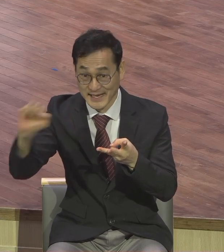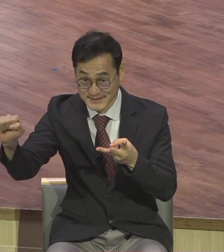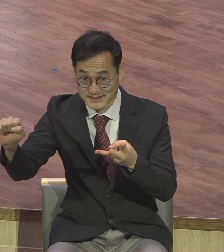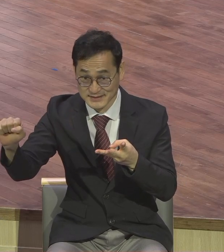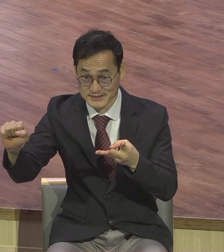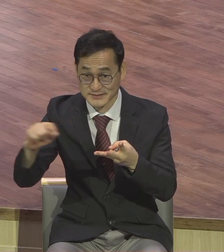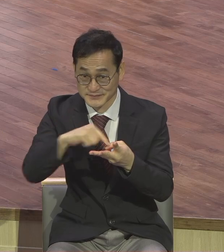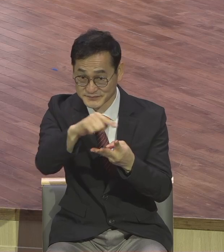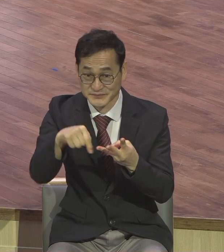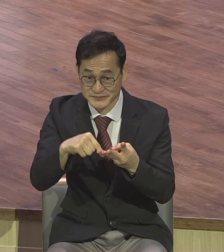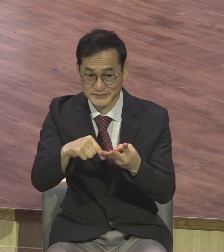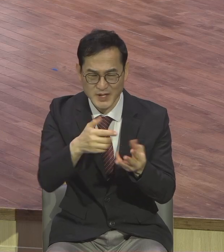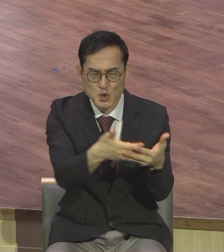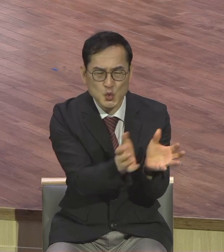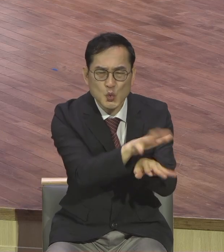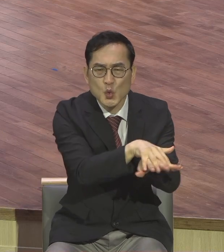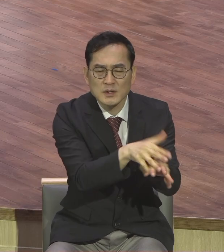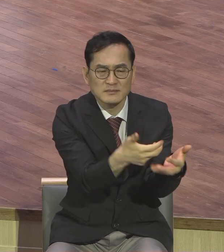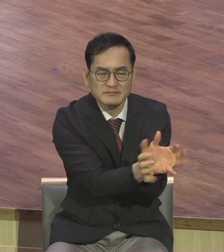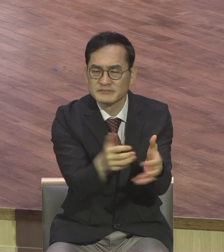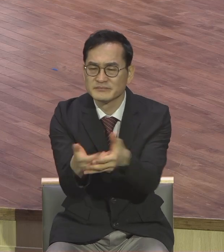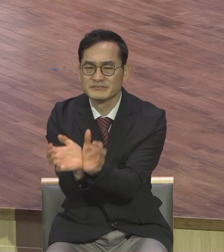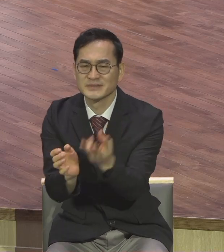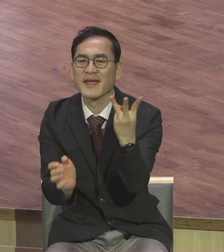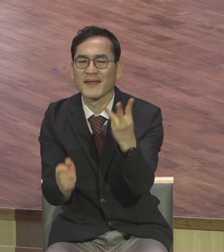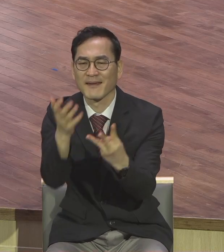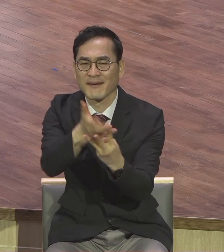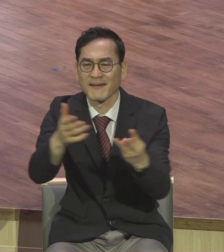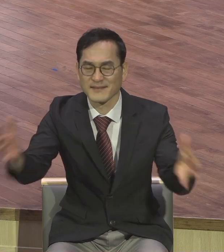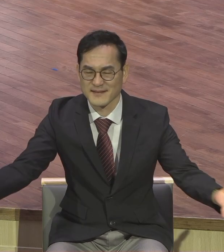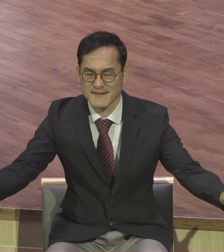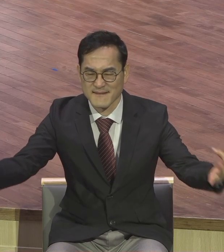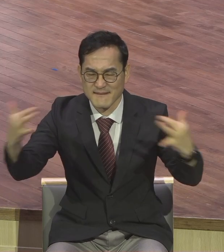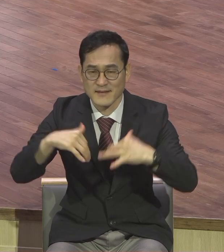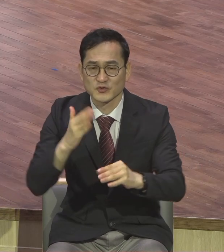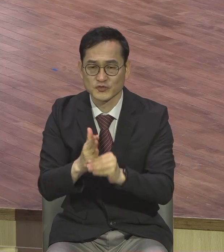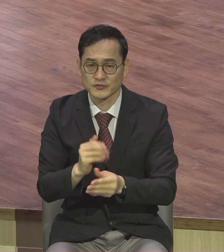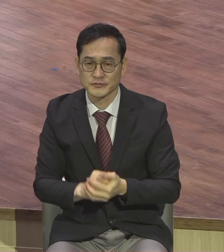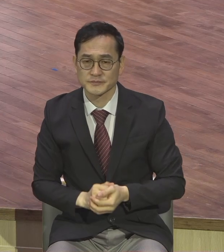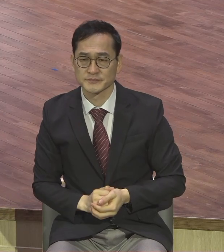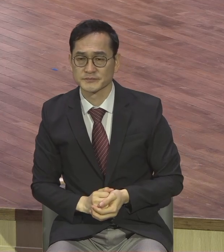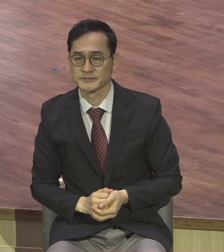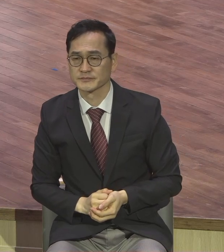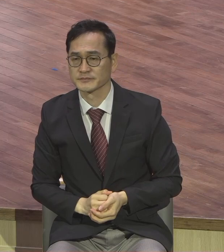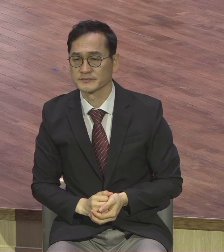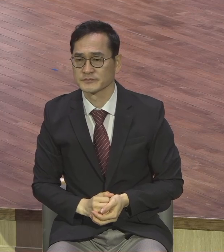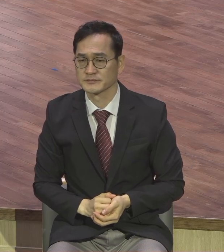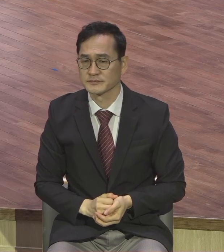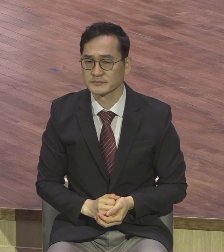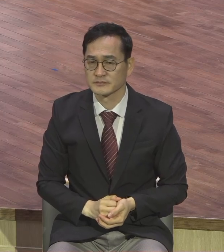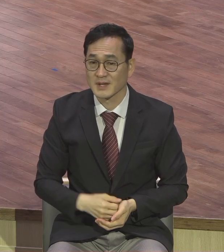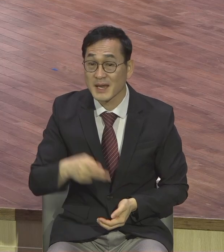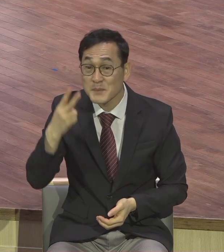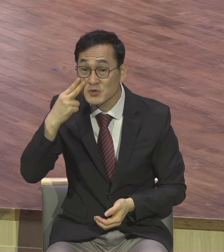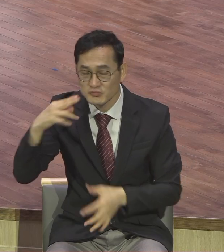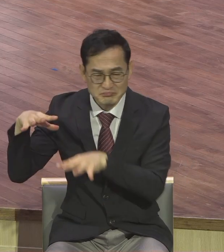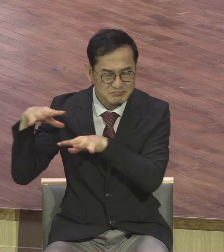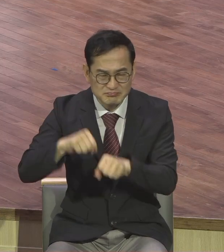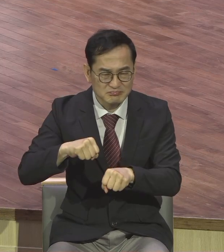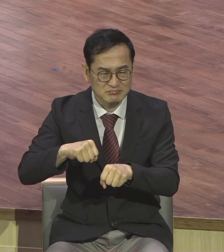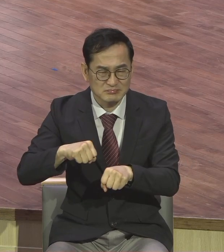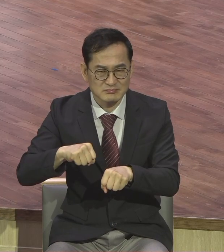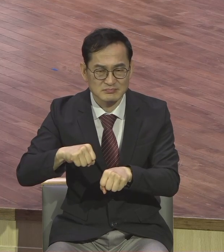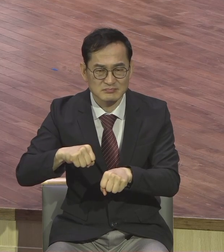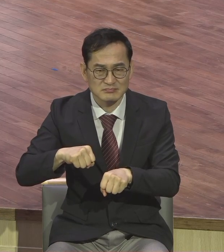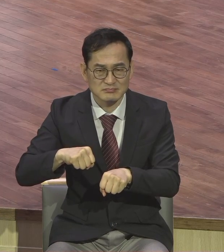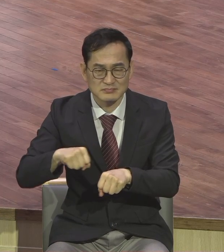거기로 몰려들고 있습니다. 미국이 벌인 테러와의 전쟁으로 위축되었다가 아프간의